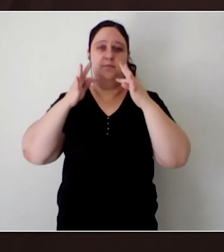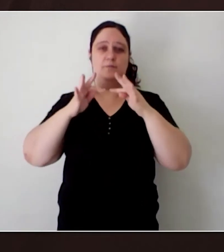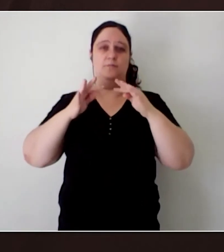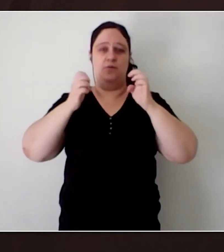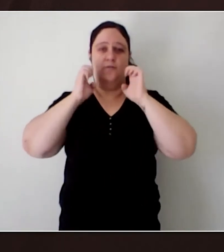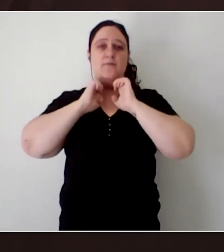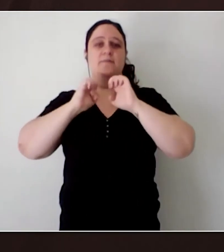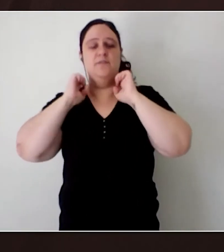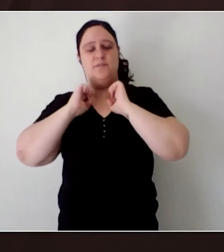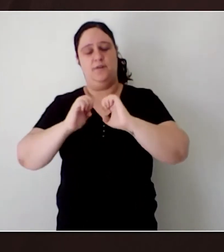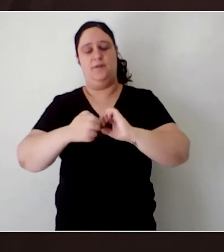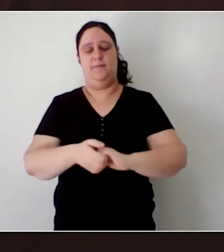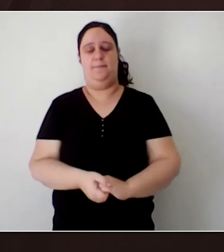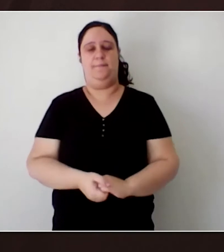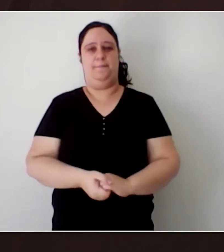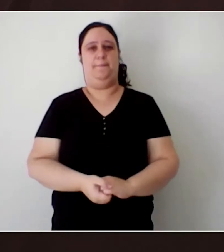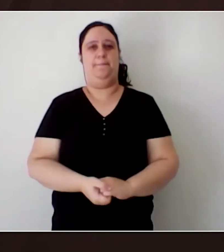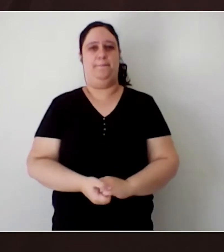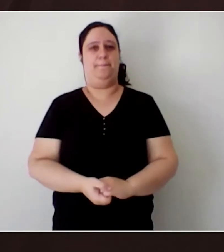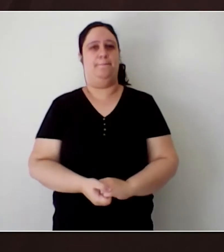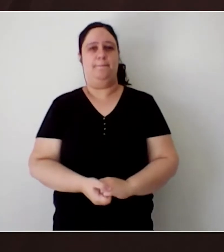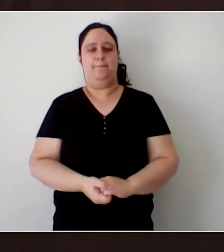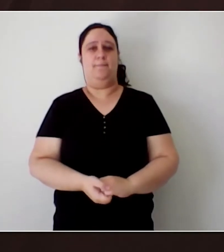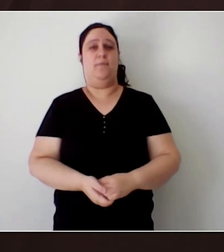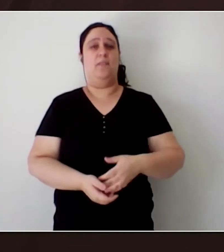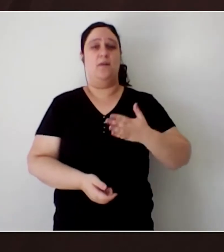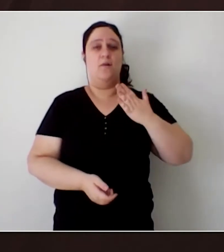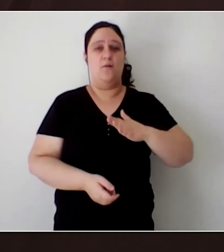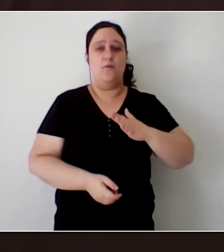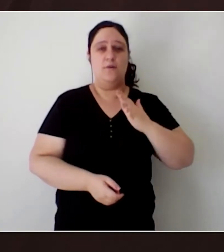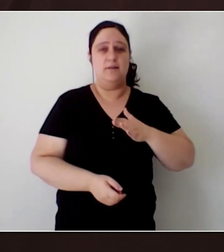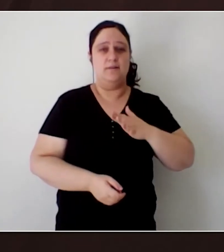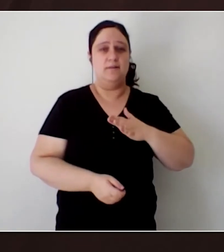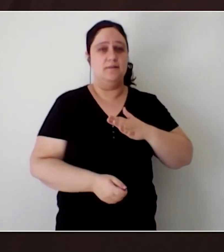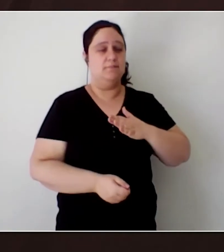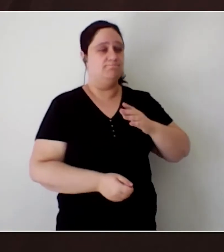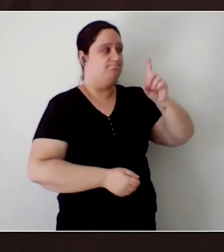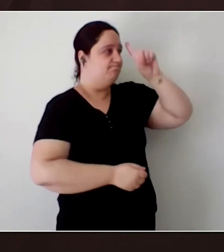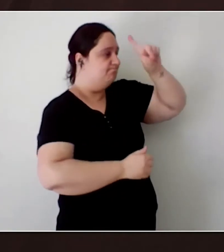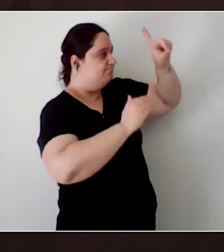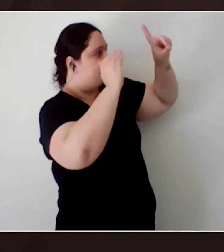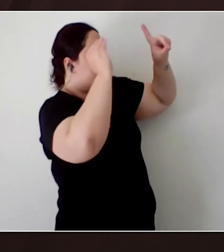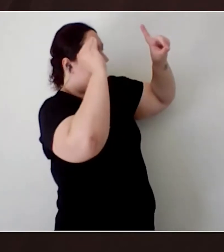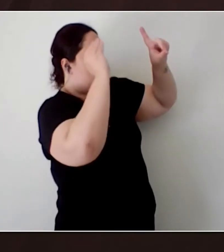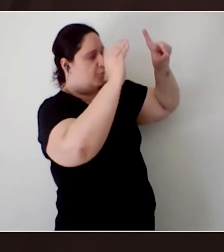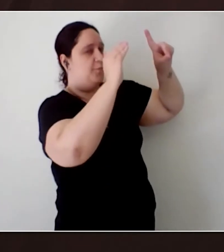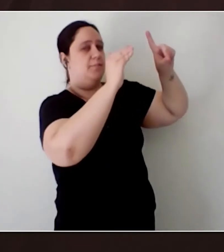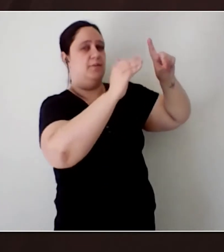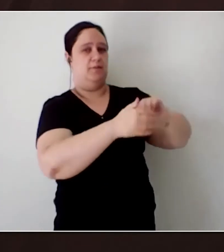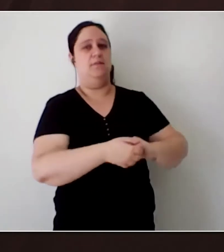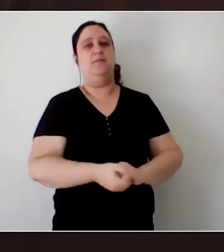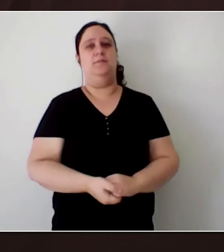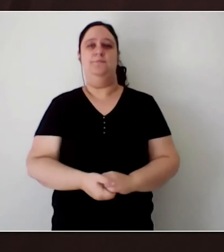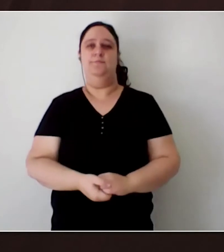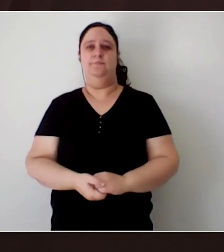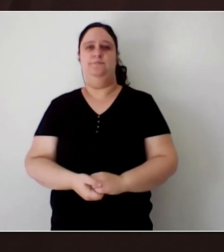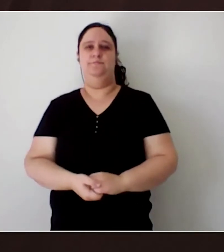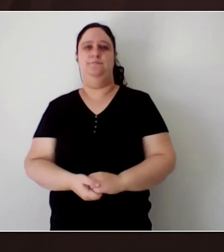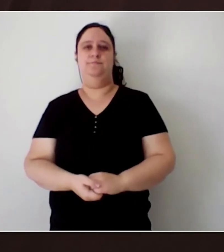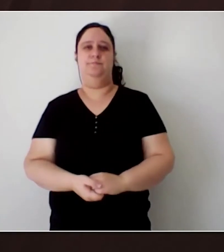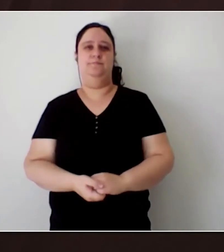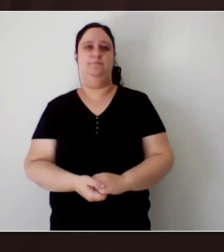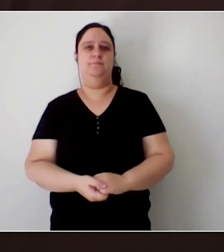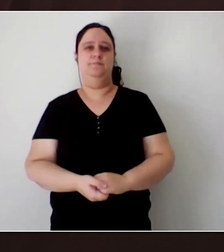nossa atitude, o nosso coração. Por isso, irmão, depende do seu coração, se aquilo que você faz é ouro, prata,